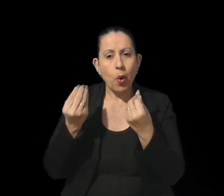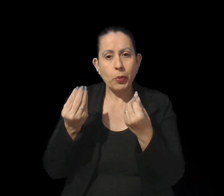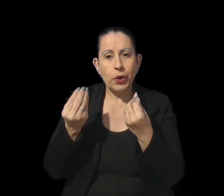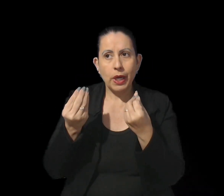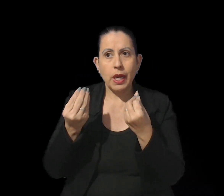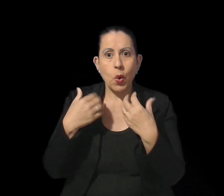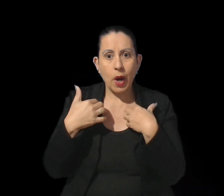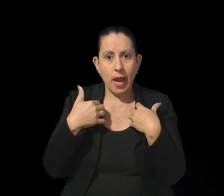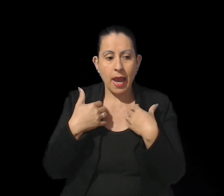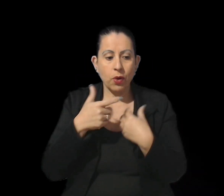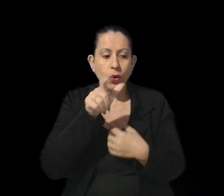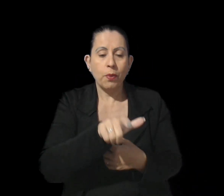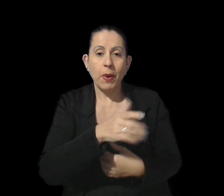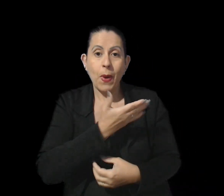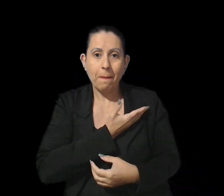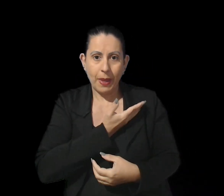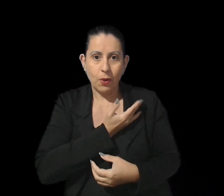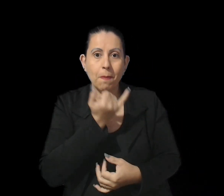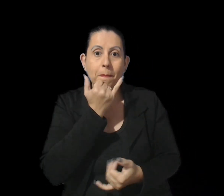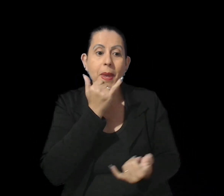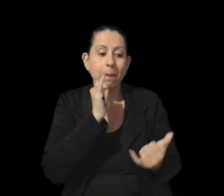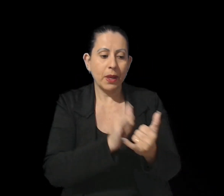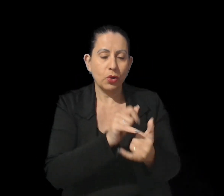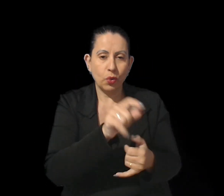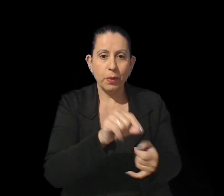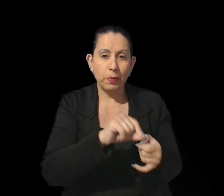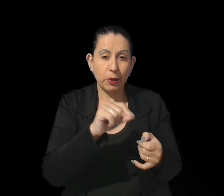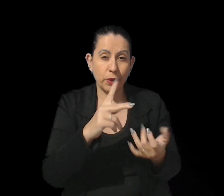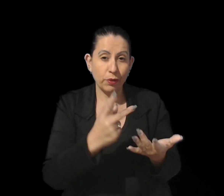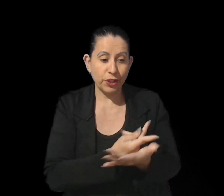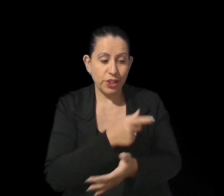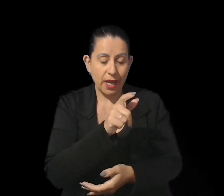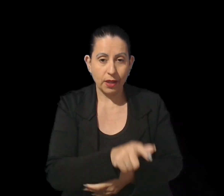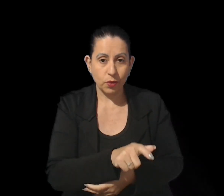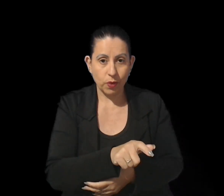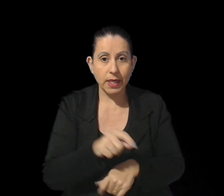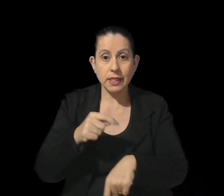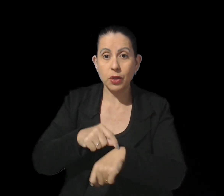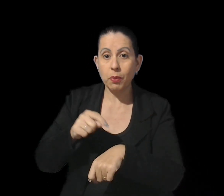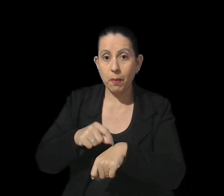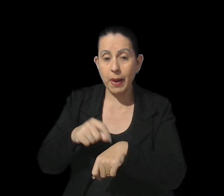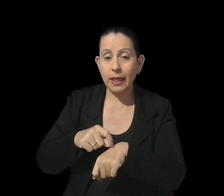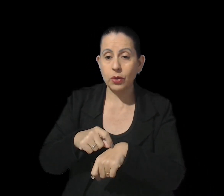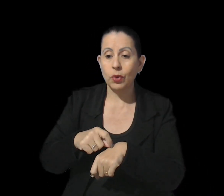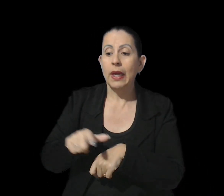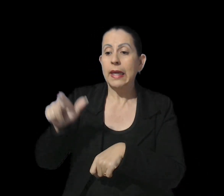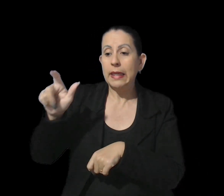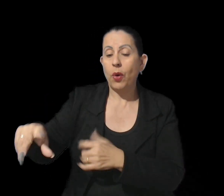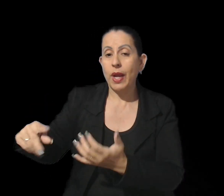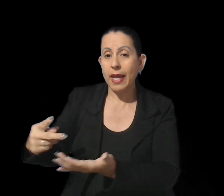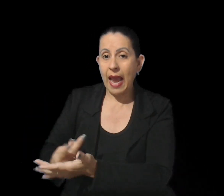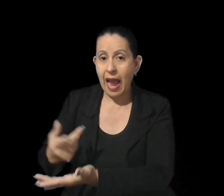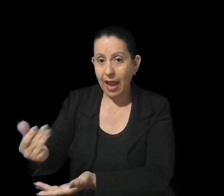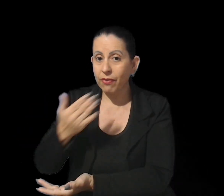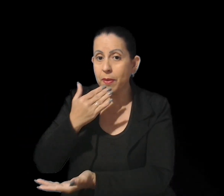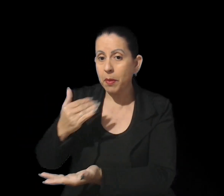como que eu quero que o meu amigo me perdoe pelo que eu fiz de errado com ele, se no momento que alguém errar e vem me